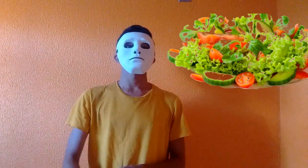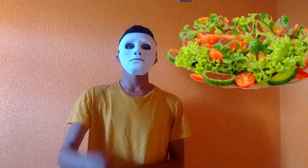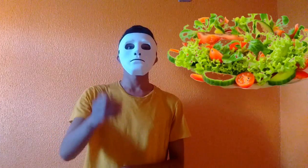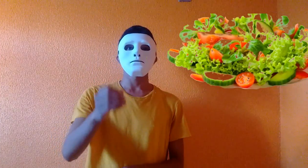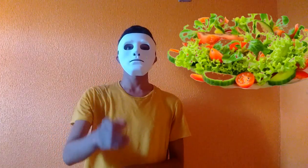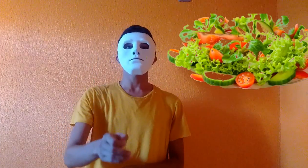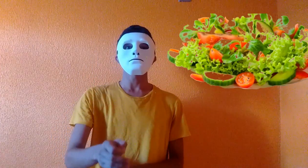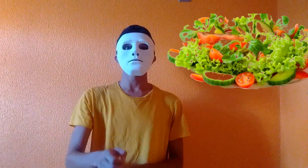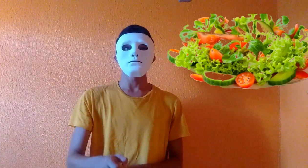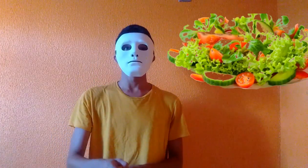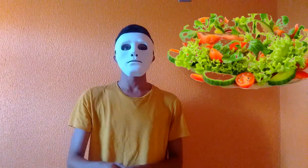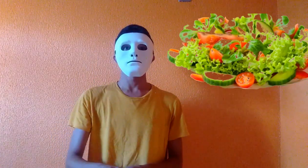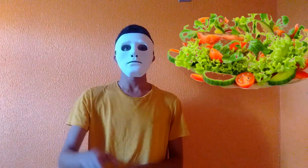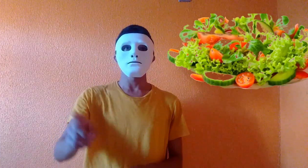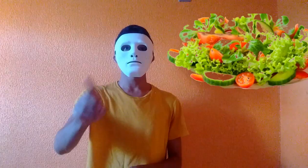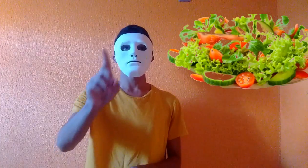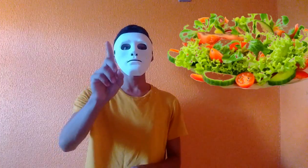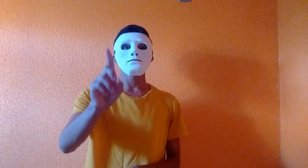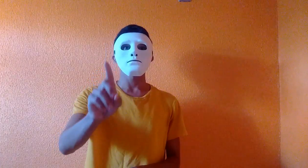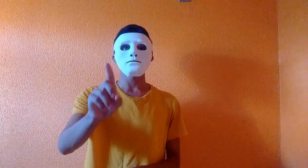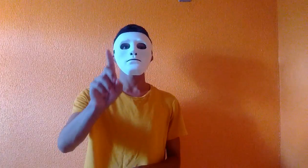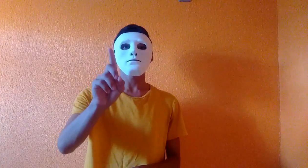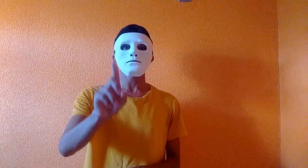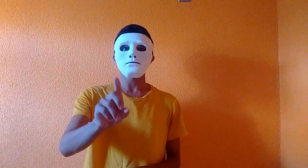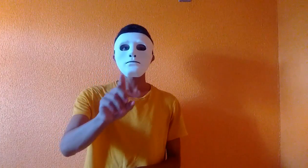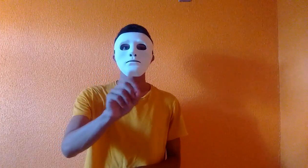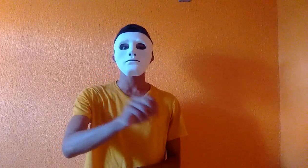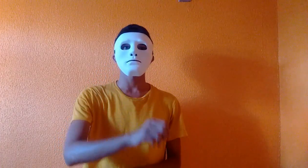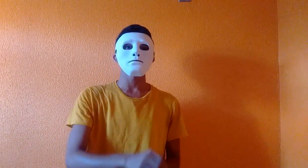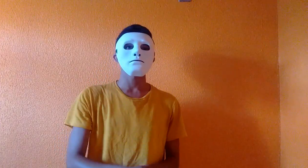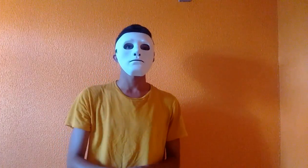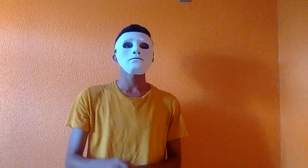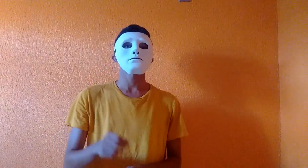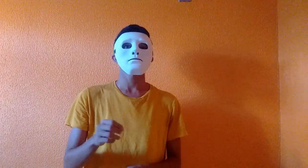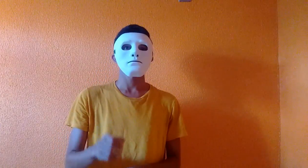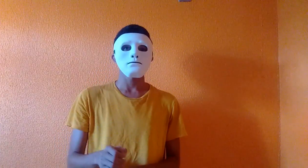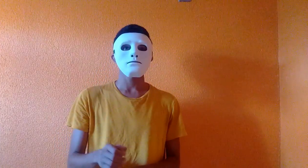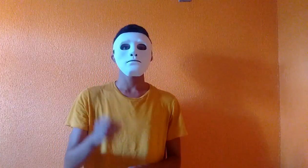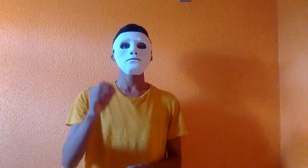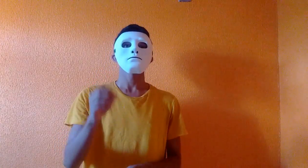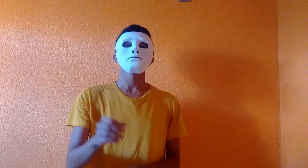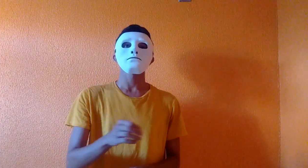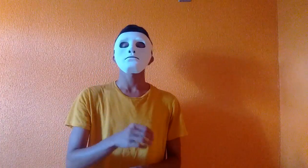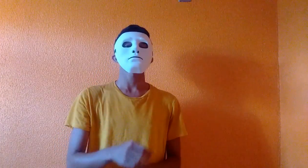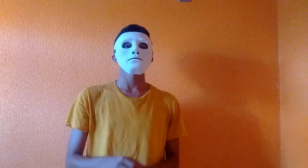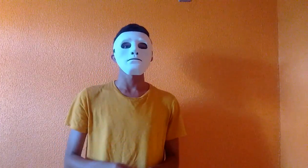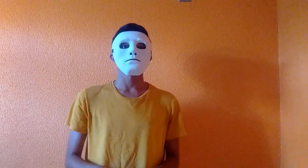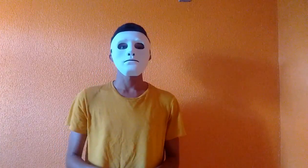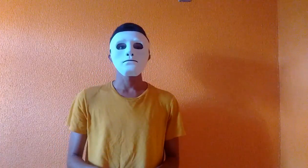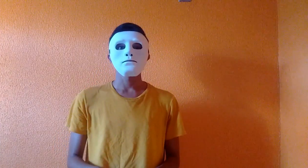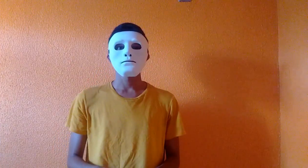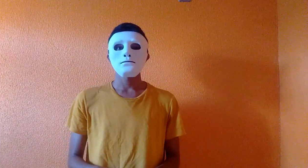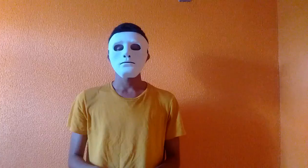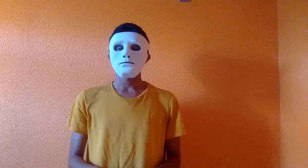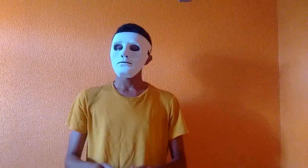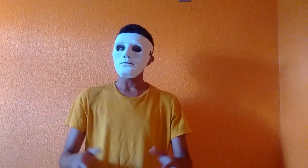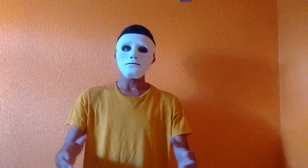podem estar escondidas entre as folhas verdinhas expostas nas travessas dos restaurantes. Só lavar